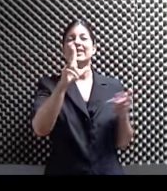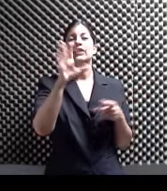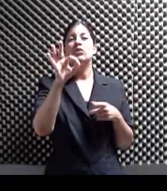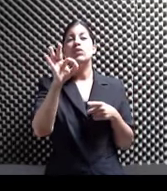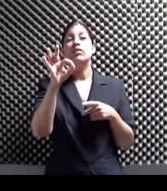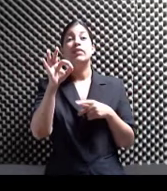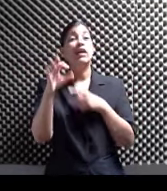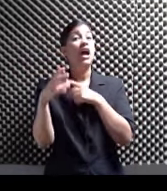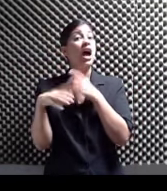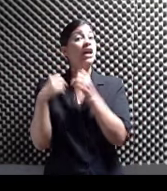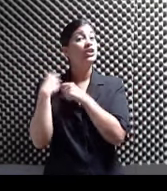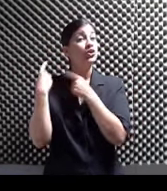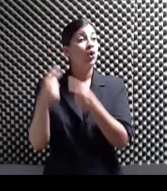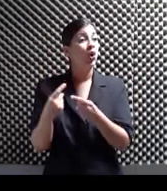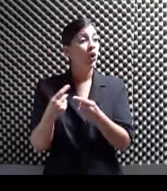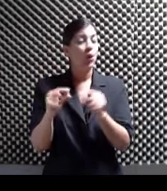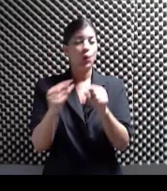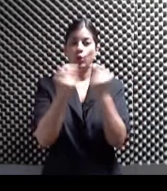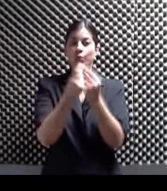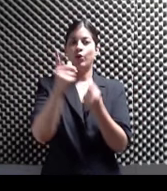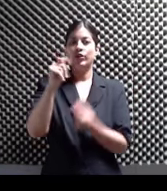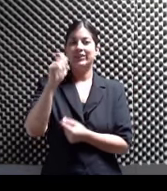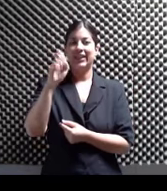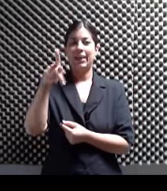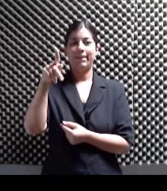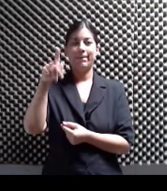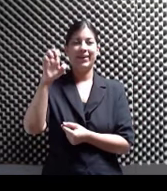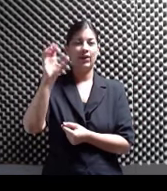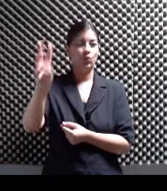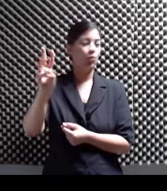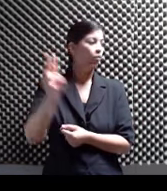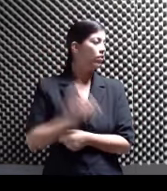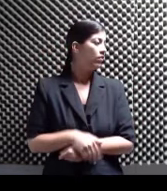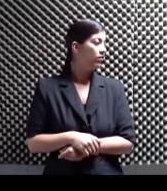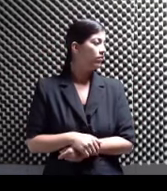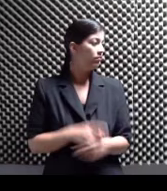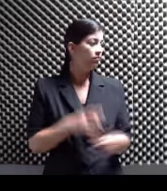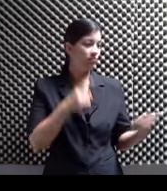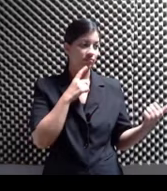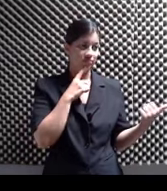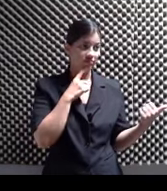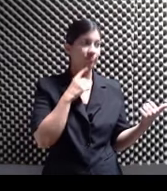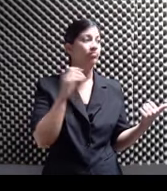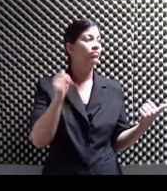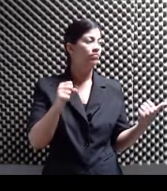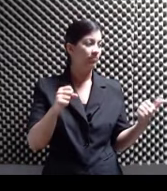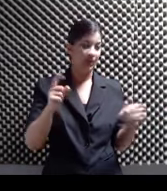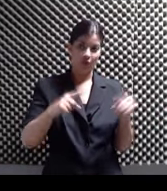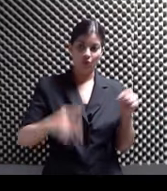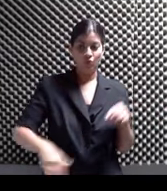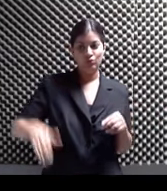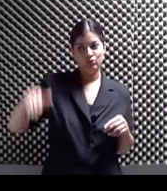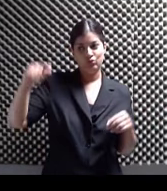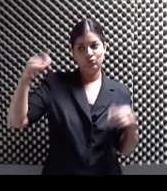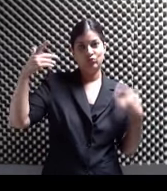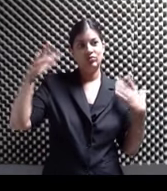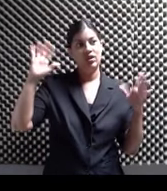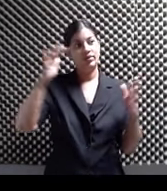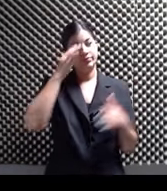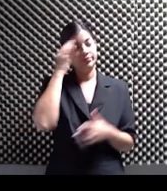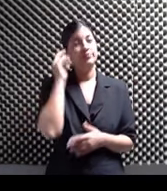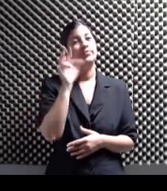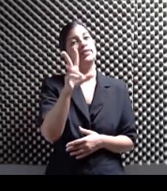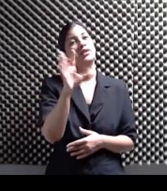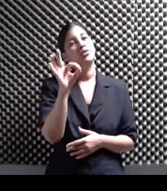TPU. 39 ya. Ya. Pues ya están pisándole los talones al gran combo. 39